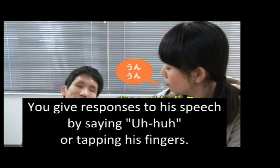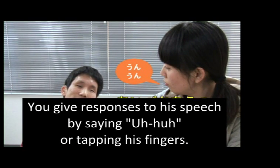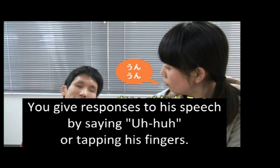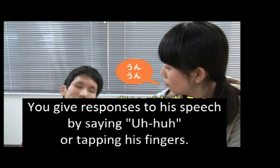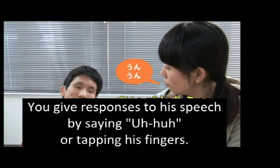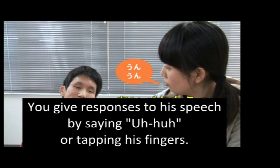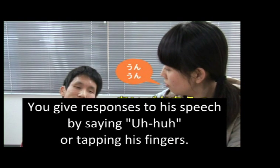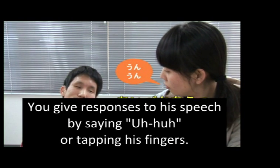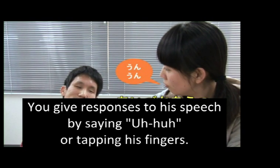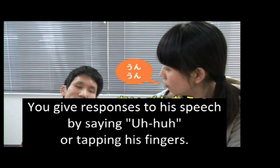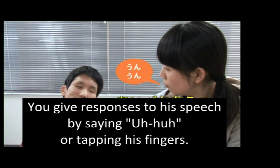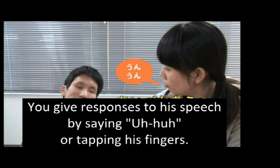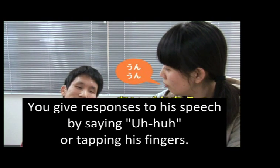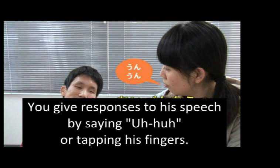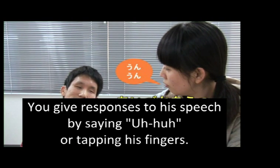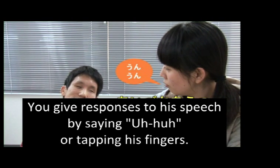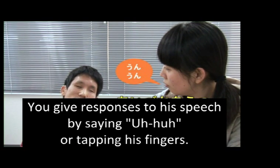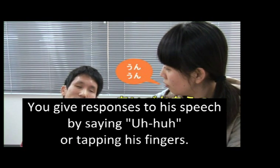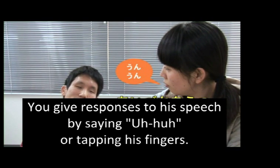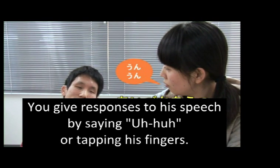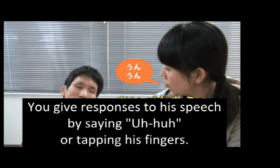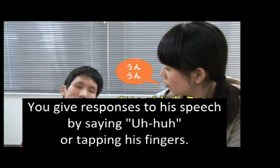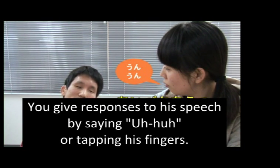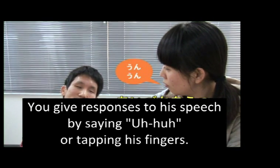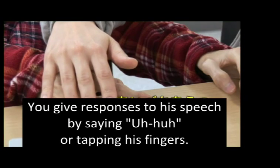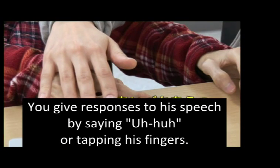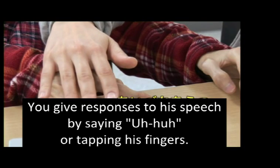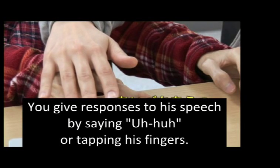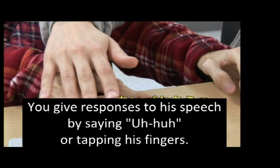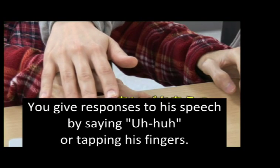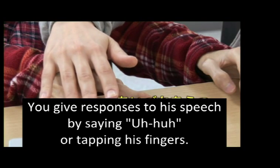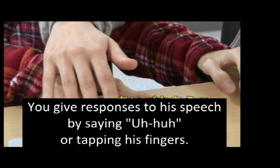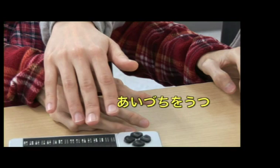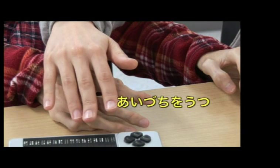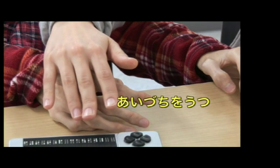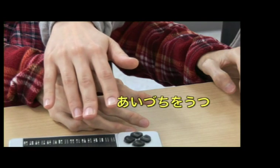盲ろう者の話には相槌を打ちます。